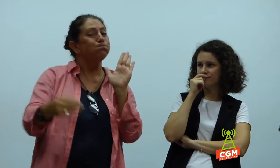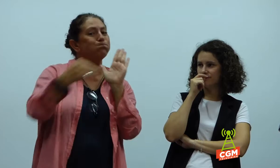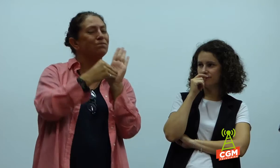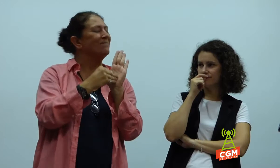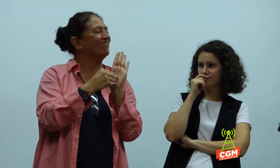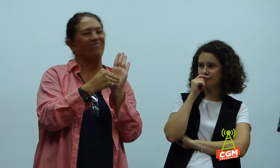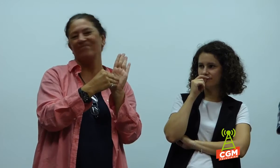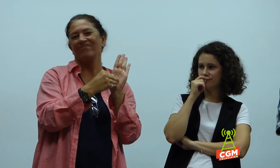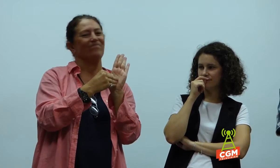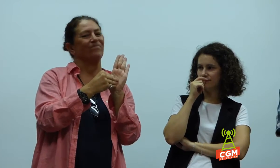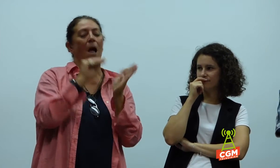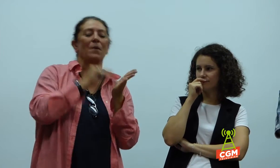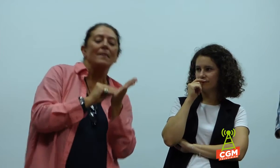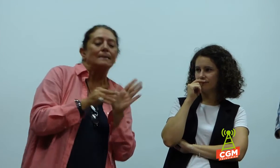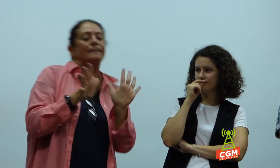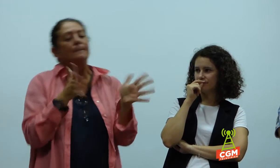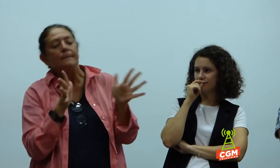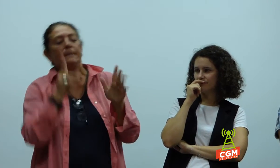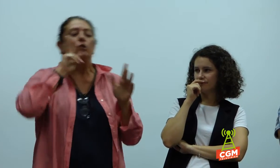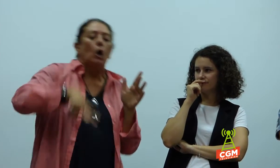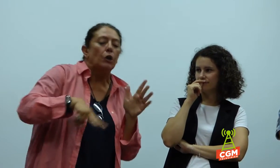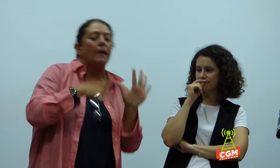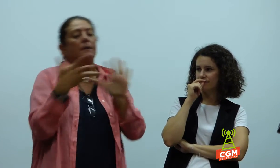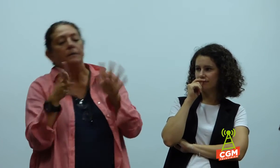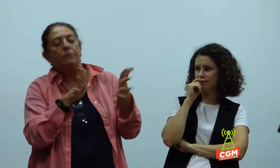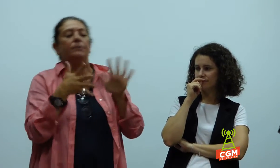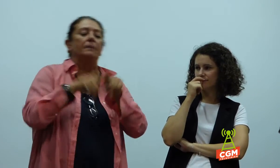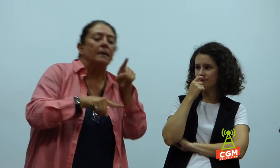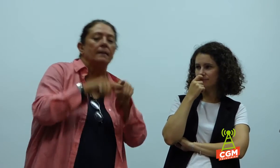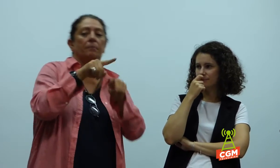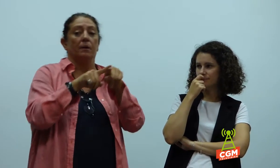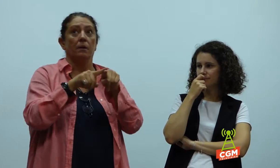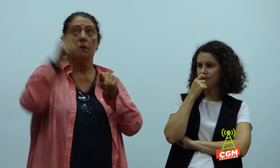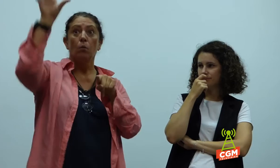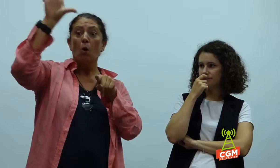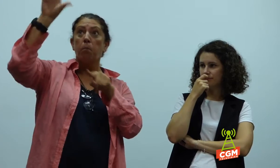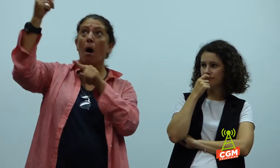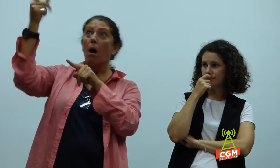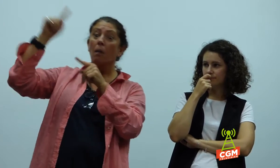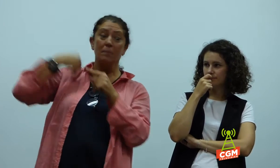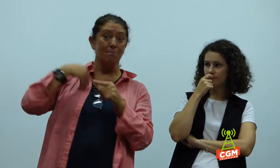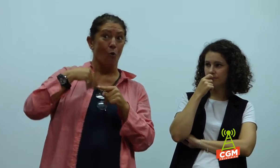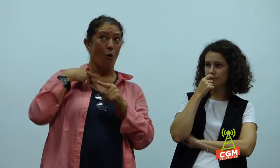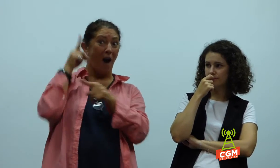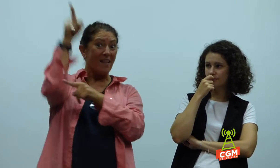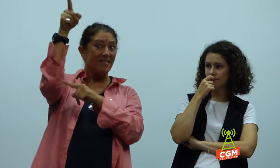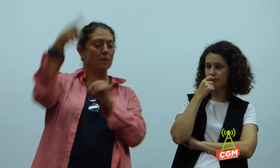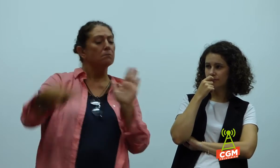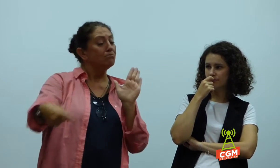y en la constitución no está reconocida como tal. Entonces, pues bueno, a ver si gracias a estos